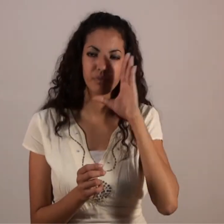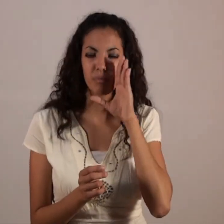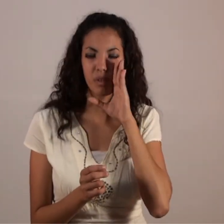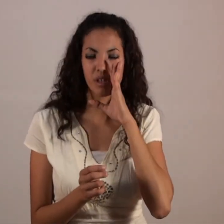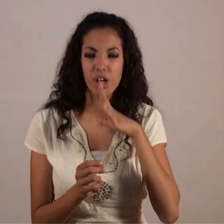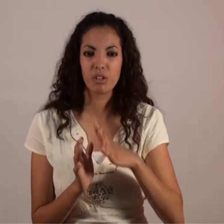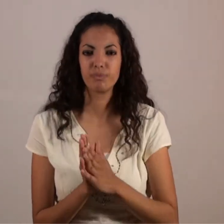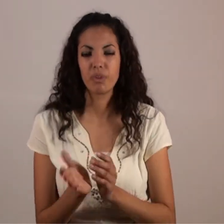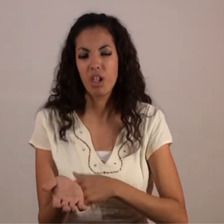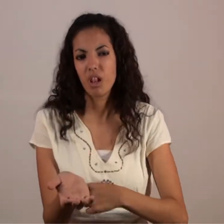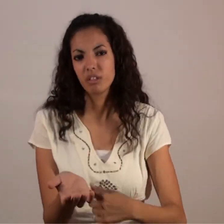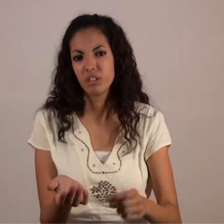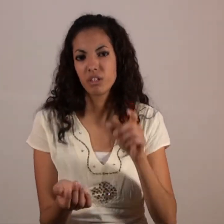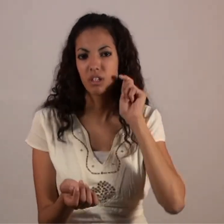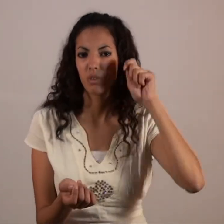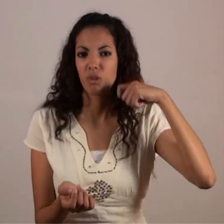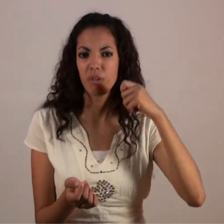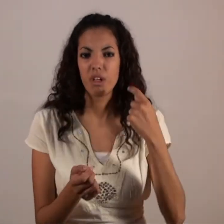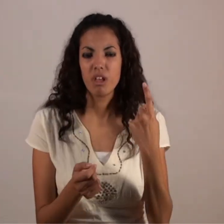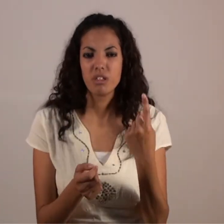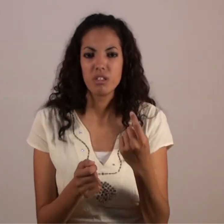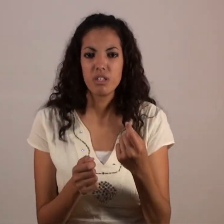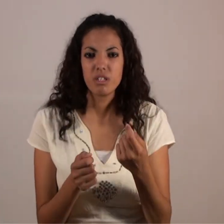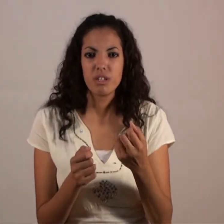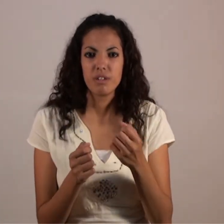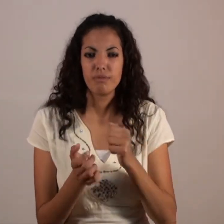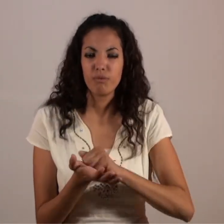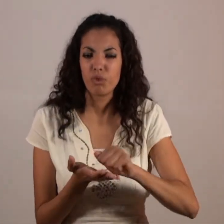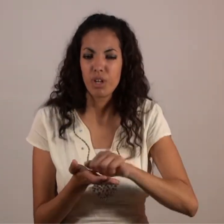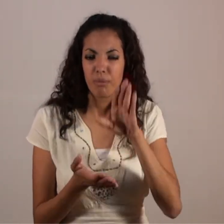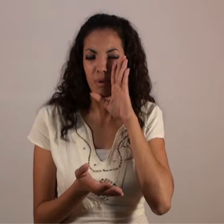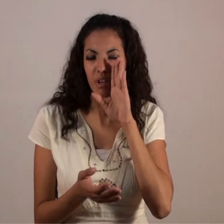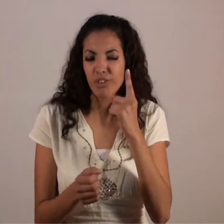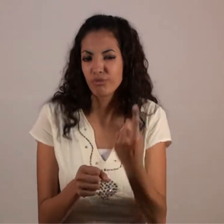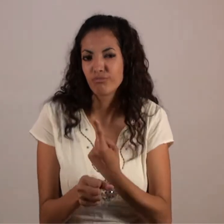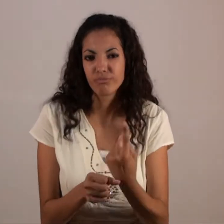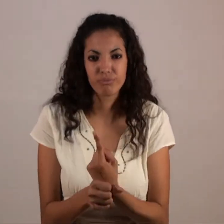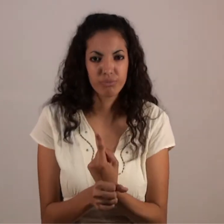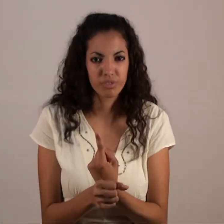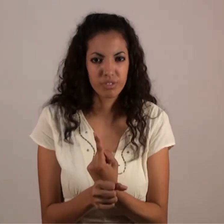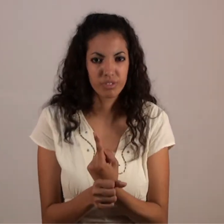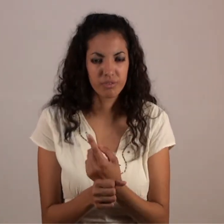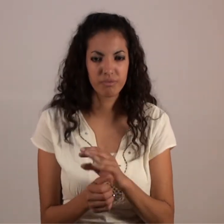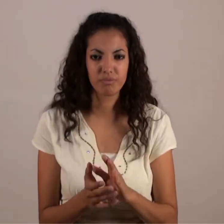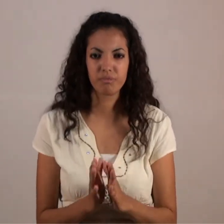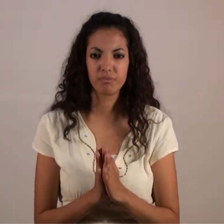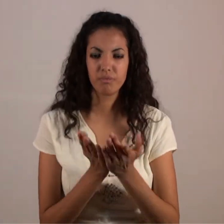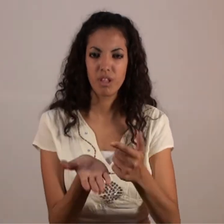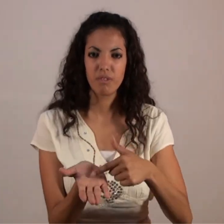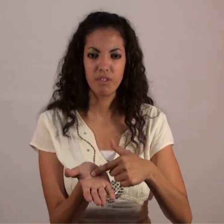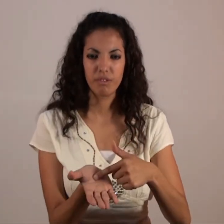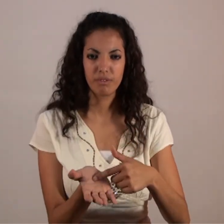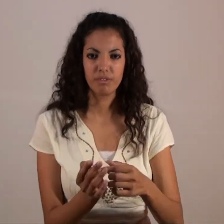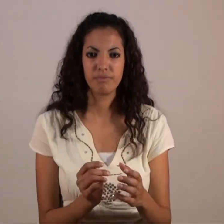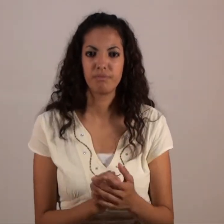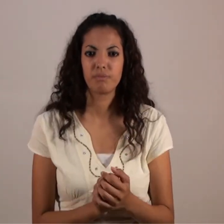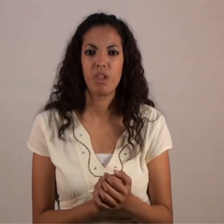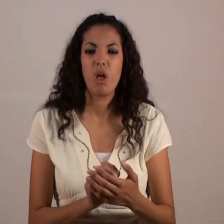puede quitar los pecados. Hebreos 10:4. Meramente señalan la solución, no son la solución